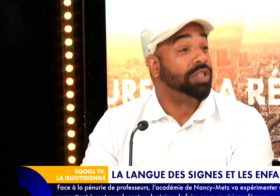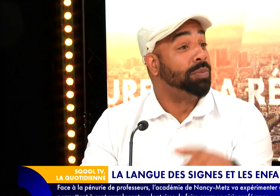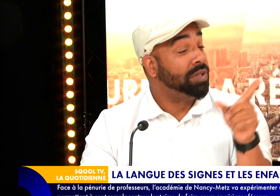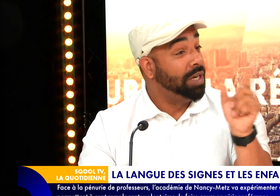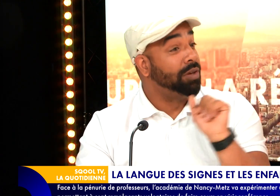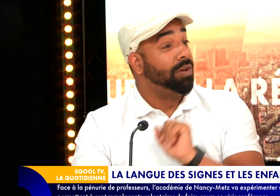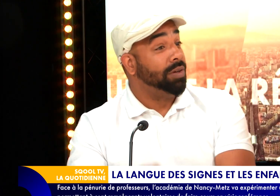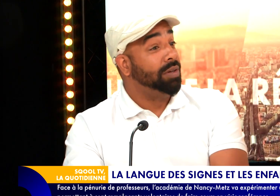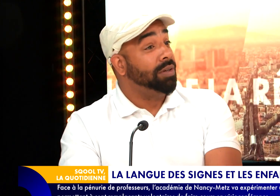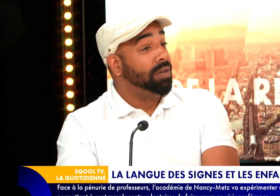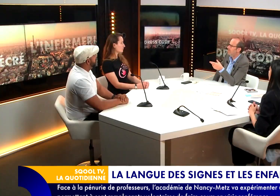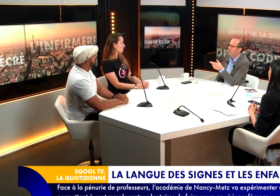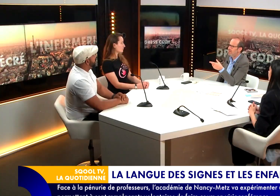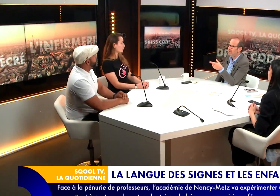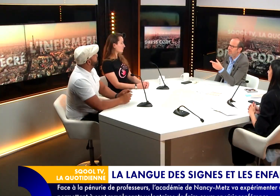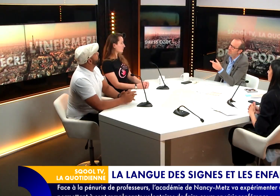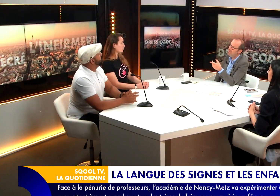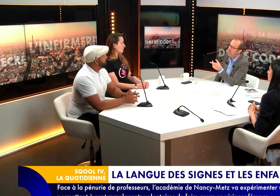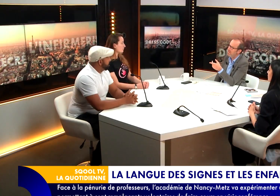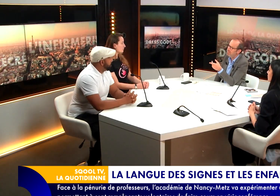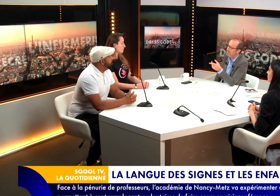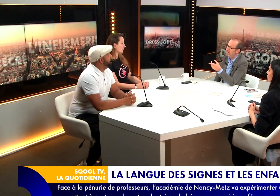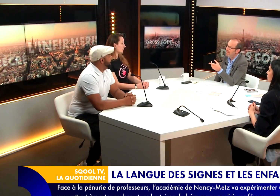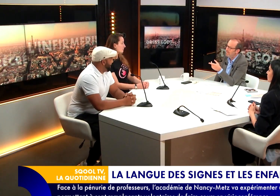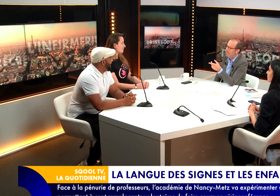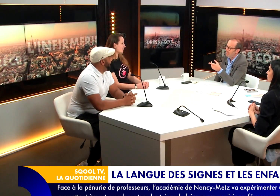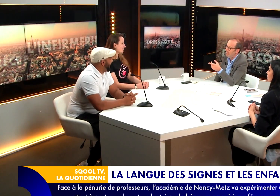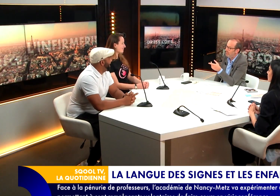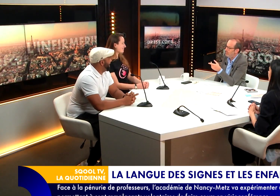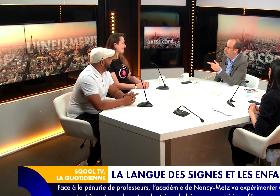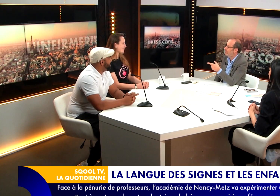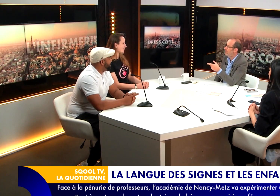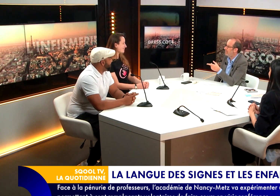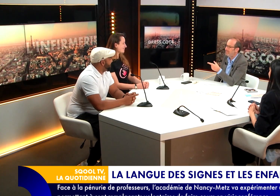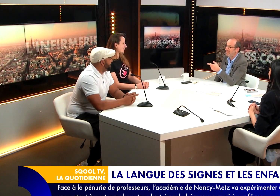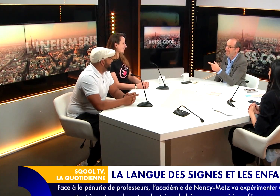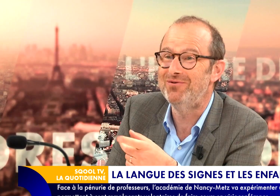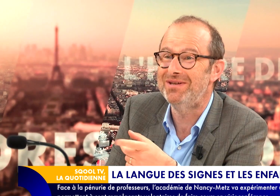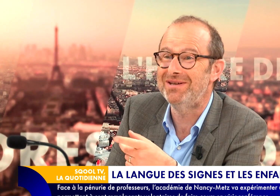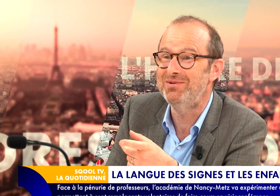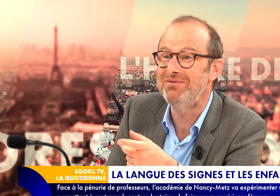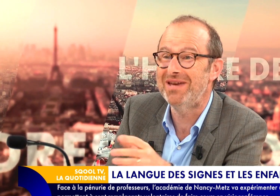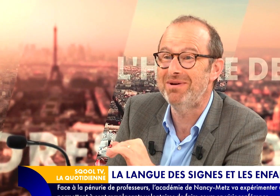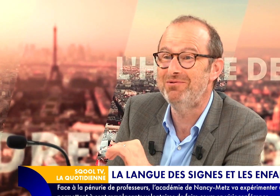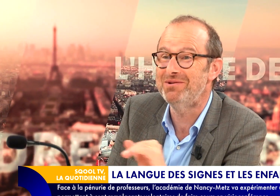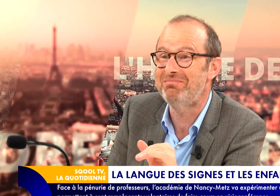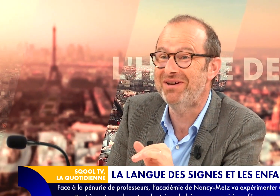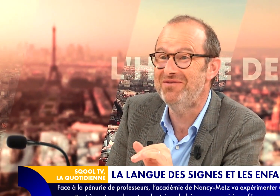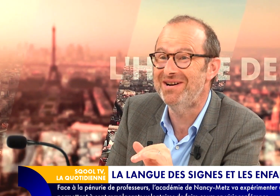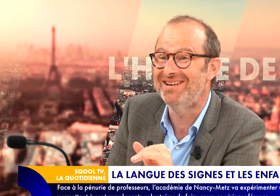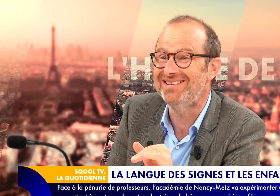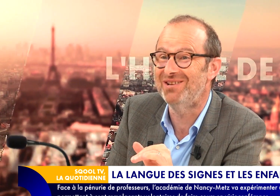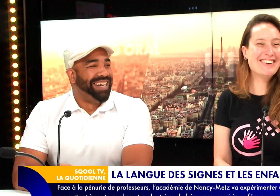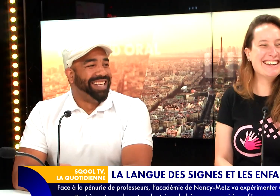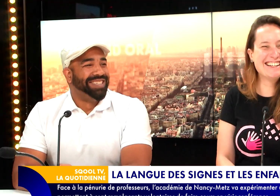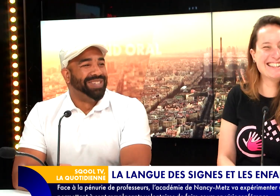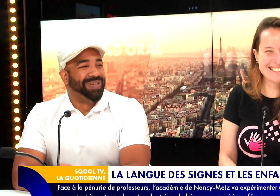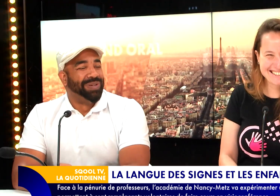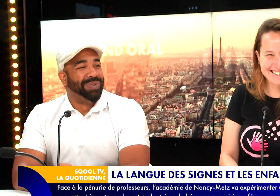Oui. C'est aidé par la loi, je crois que c'est vous qui me l'avez appris. Oui. Hein. Pour votre prochain concert à vous aux États-Unis, vous n'avez pas besoin de prévoir la traduction en langue des signes,